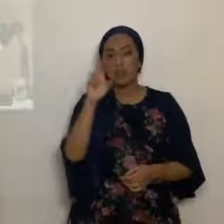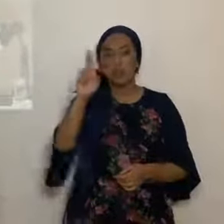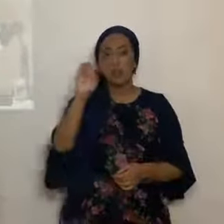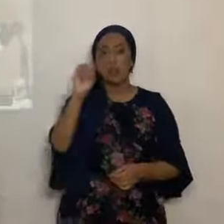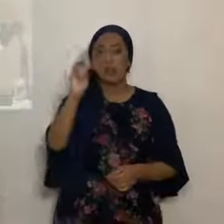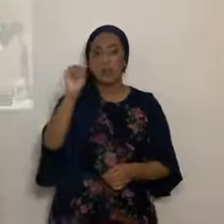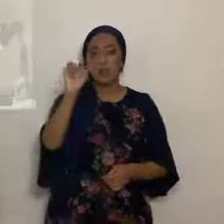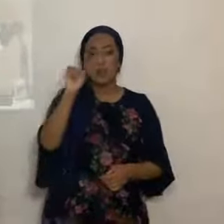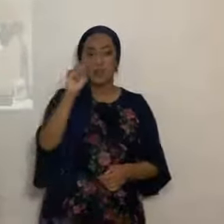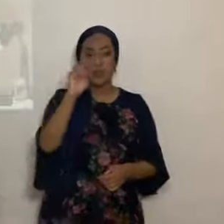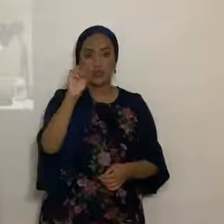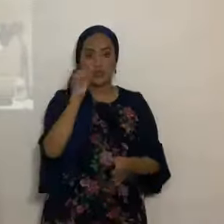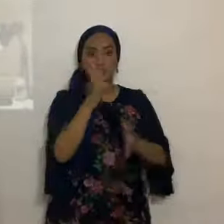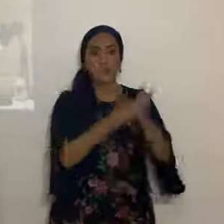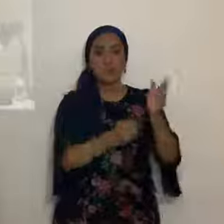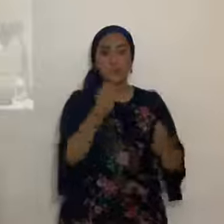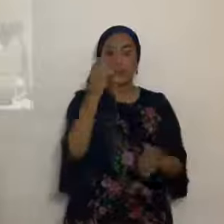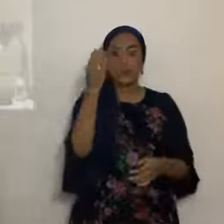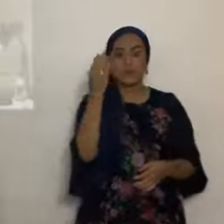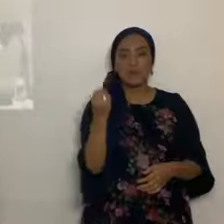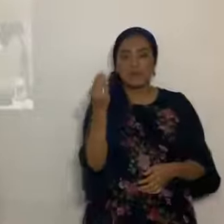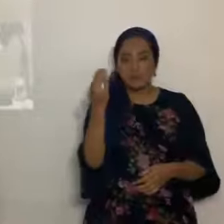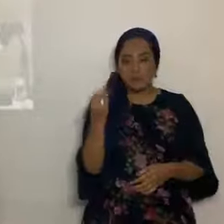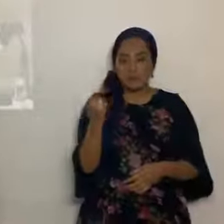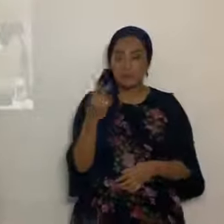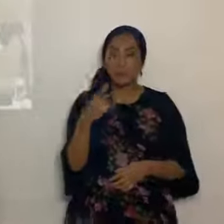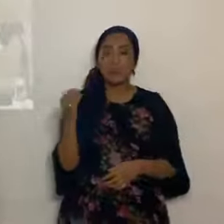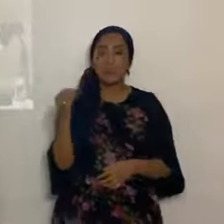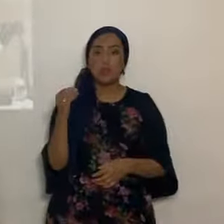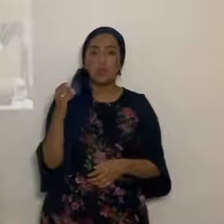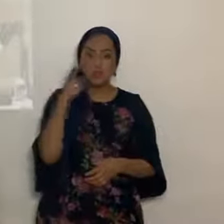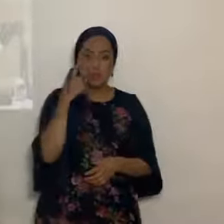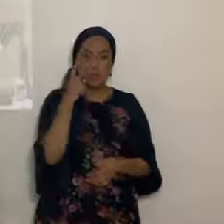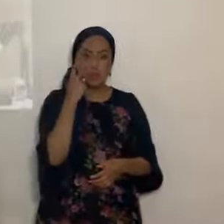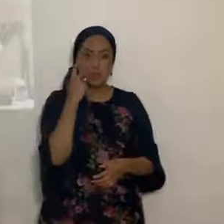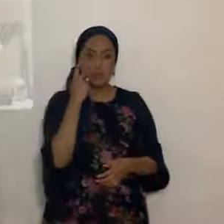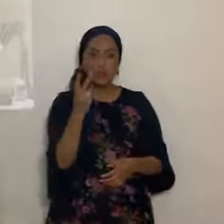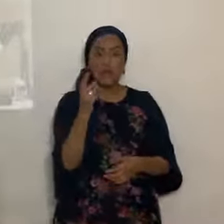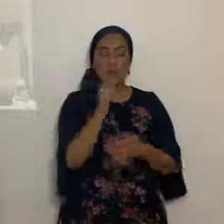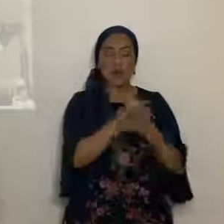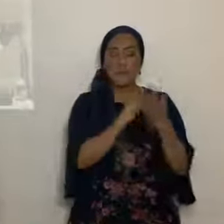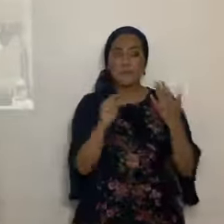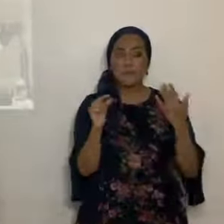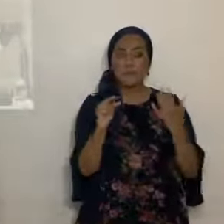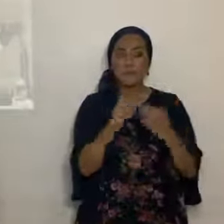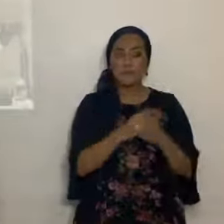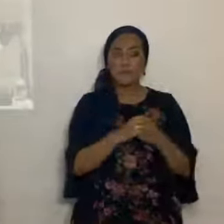caso el capítulo 14, y vamos a ver, por favor, el verso